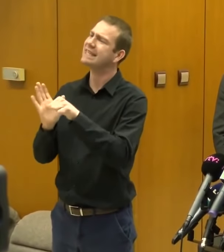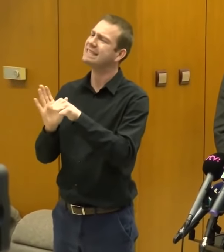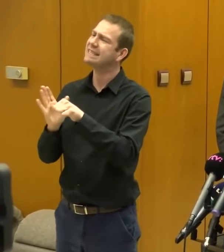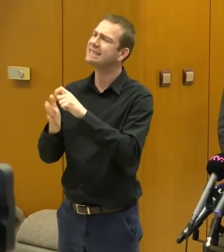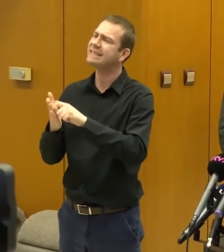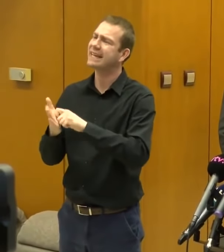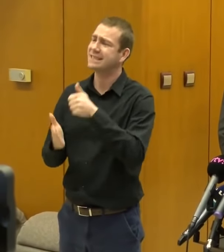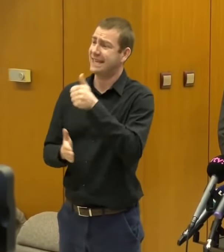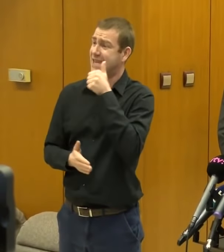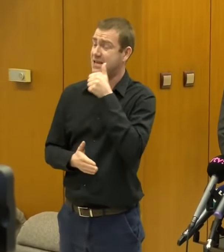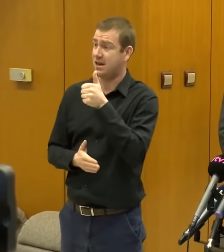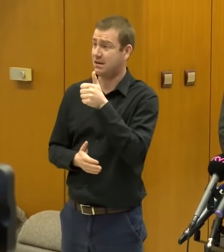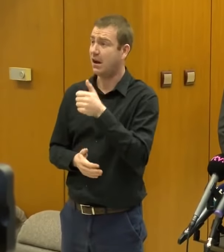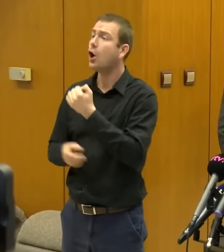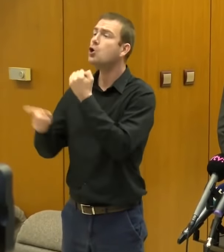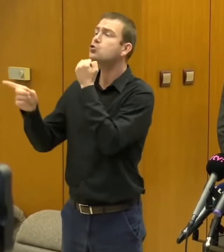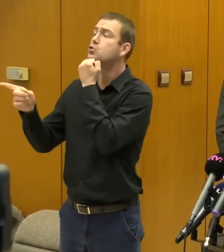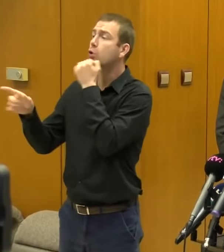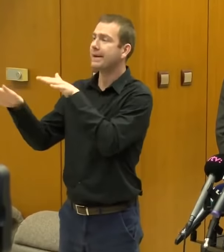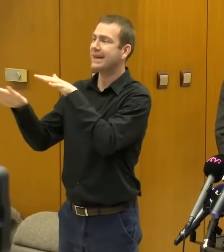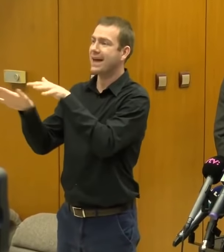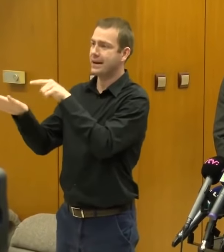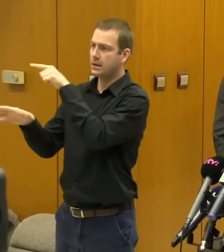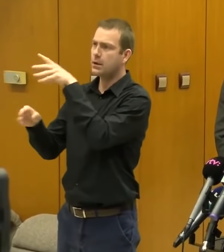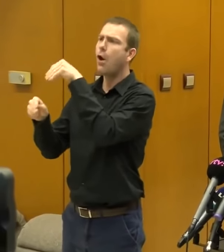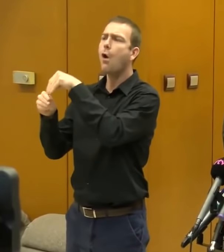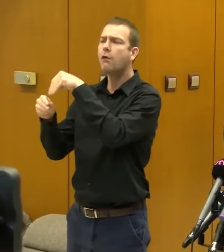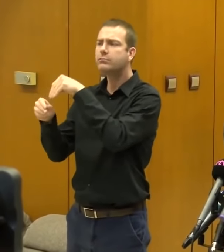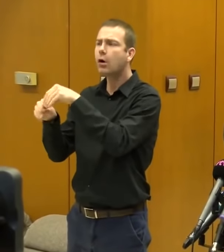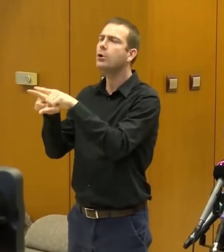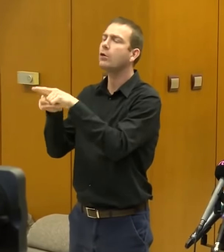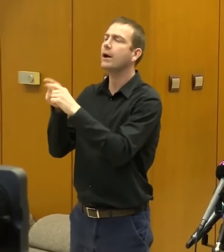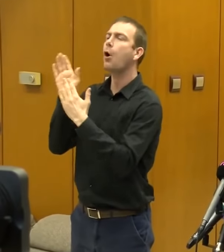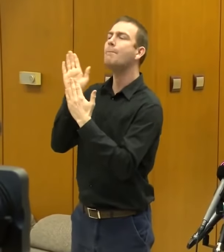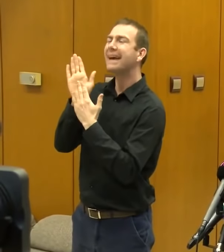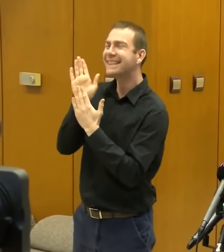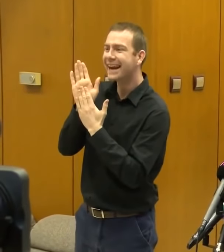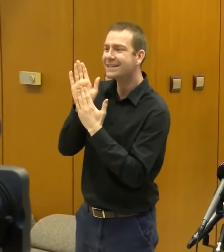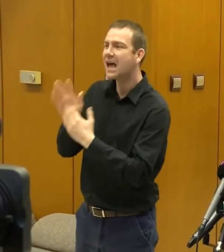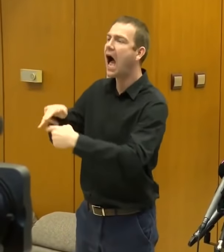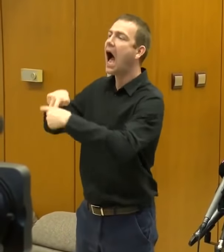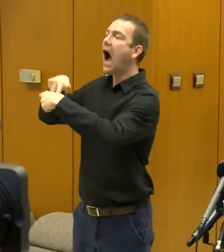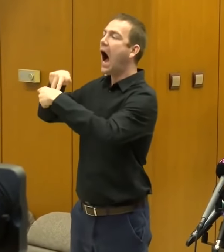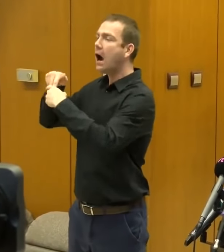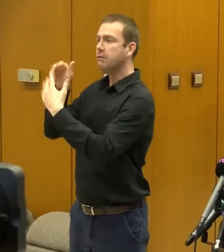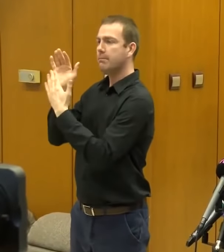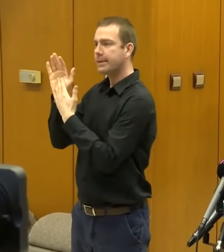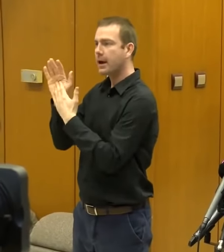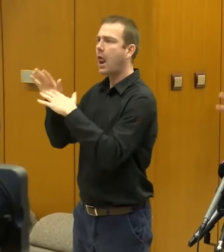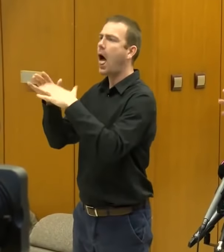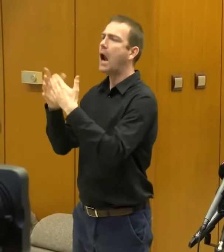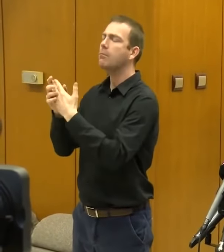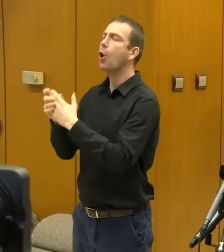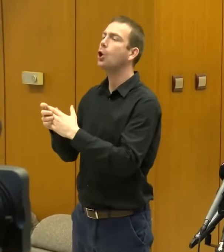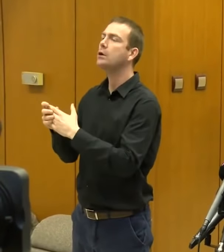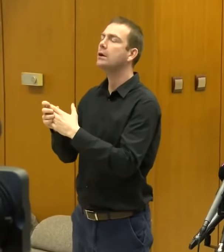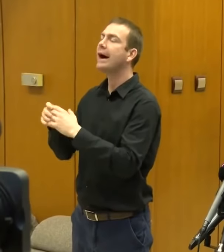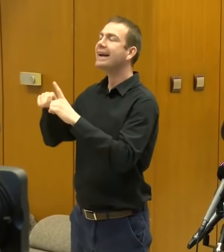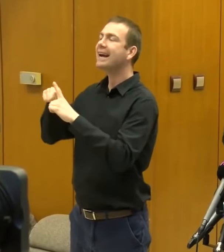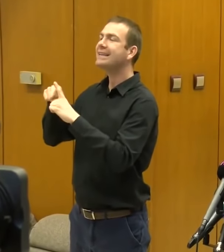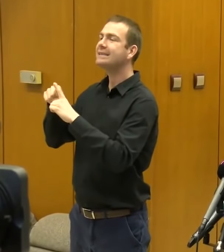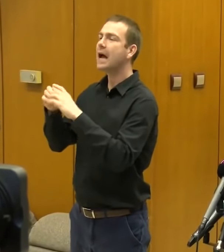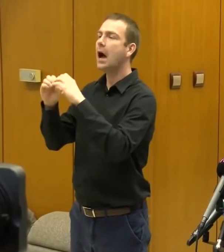Dnešná kapacita súkromných zariadení, medzi ktoré patrí napríklad aj Medirex, Alfa Medical, klinická biochémia a ešte jedna, ktorú